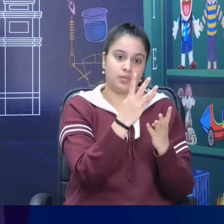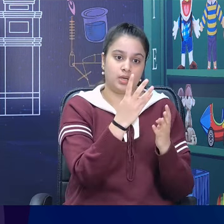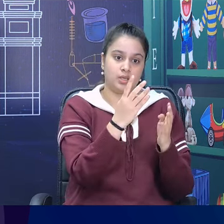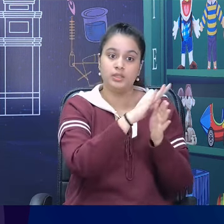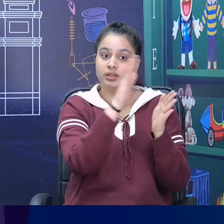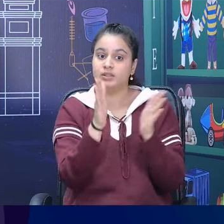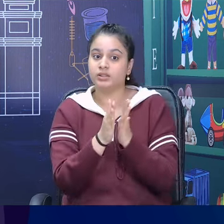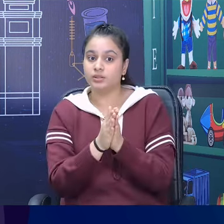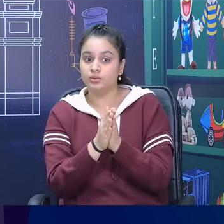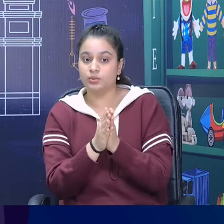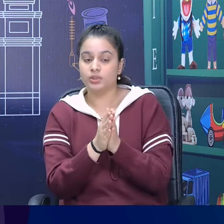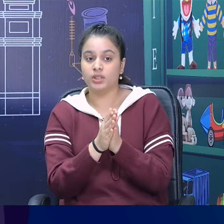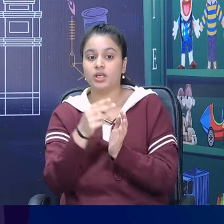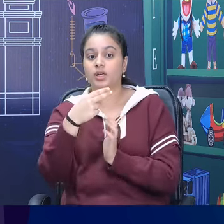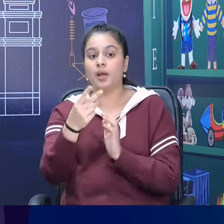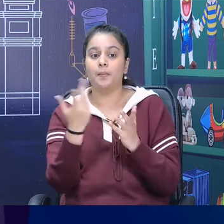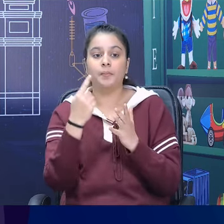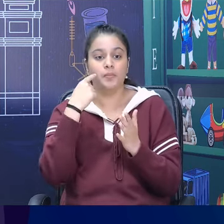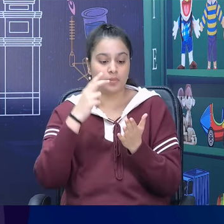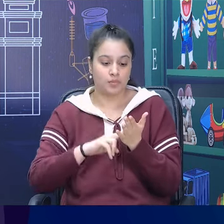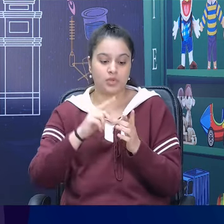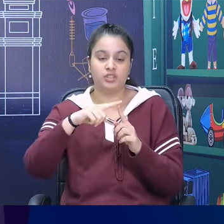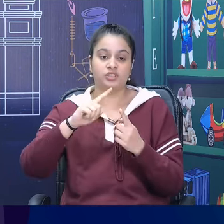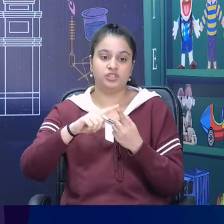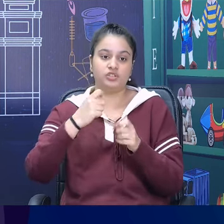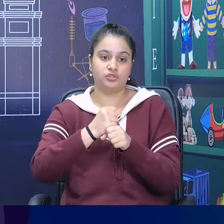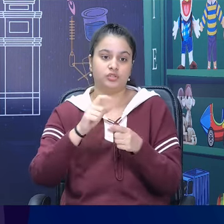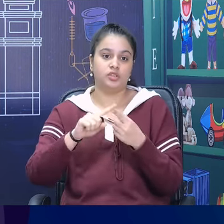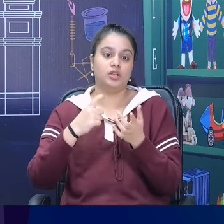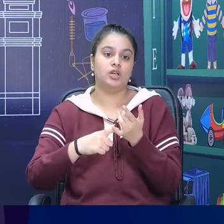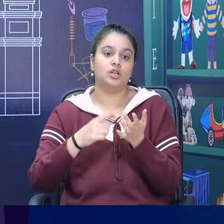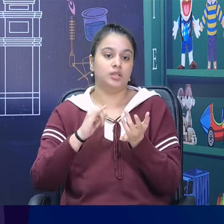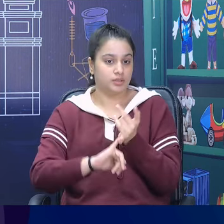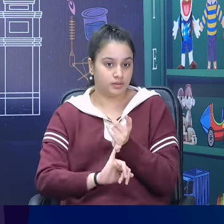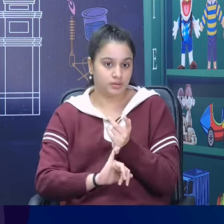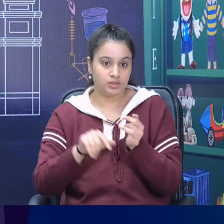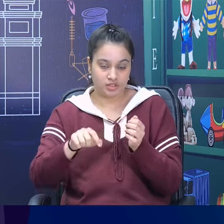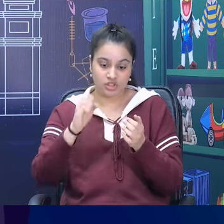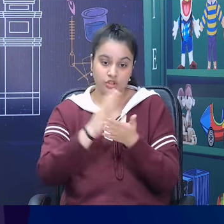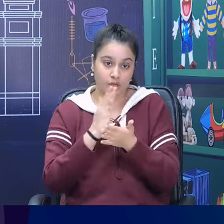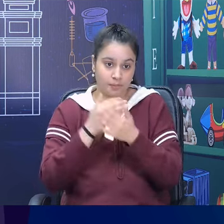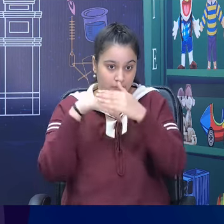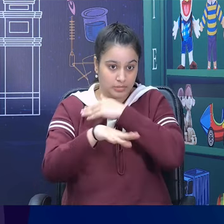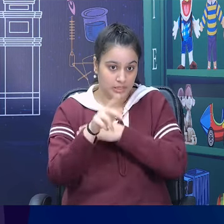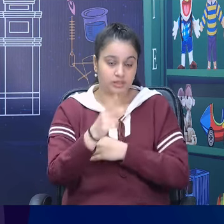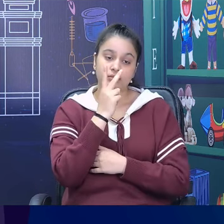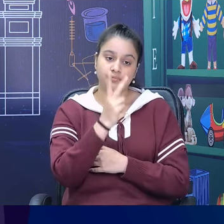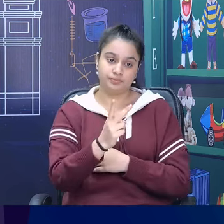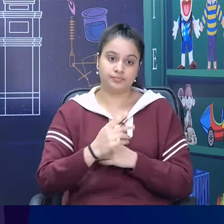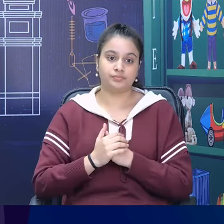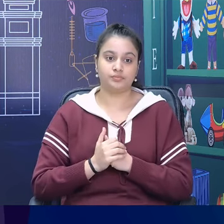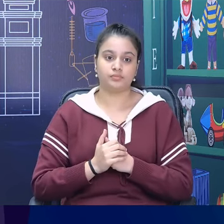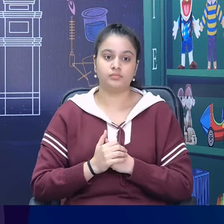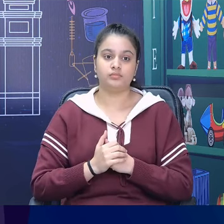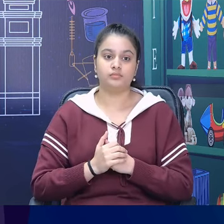नेगेटिव और ये जितने भी हम इंटी जर की जो बातें हम कर रहे हैं ये सारे इंटी जर भी हम इसी चैप्टर में आप आगे पढ़ने वाले हैं तो